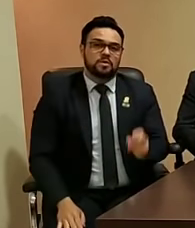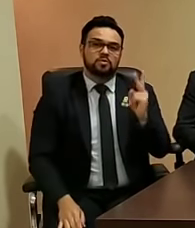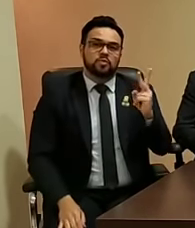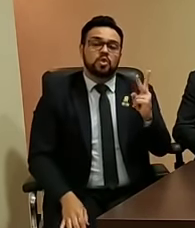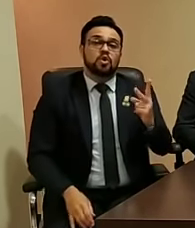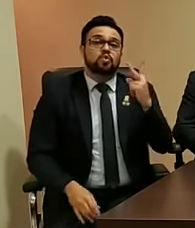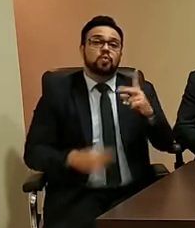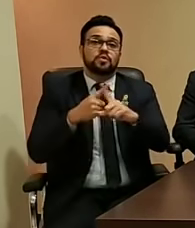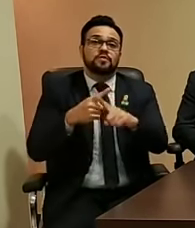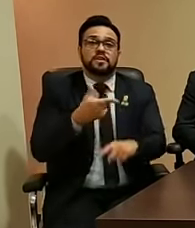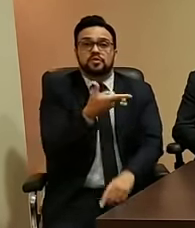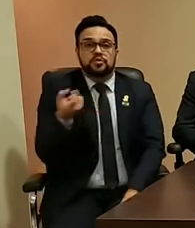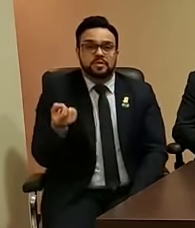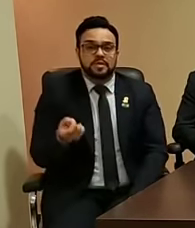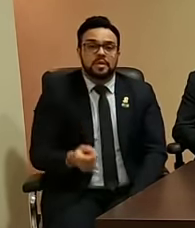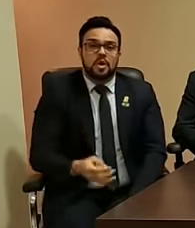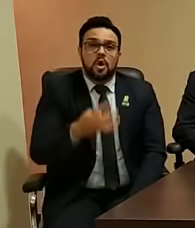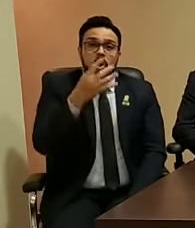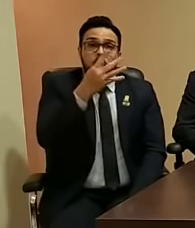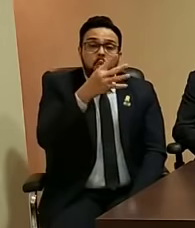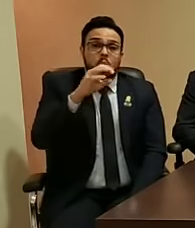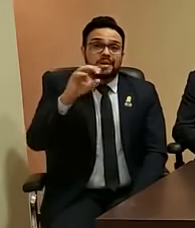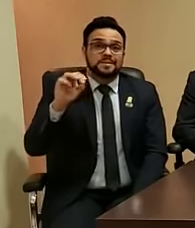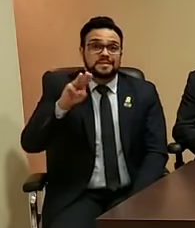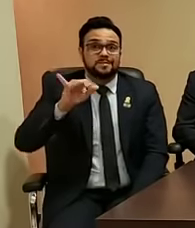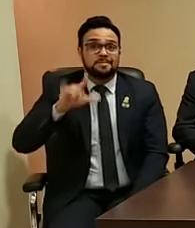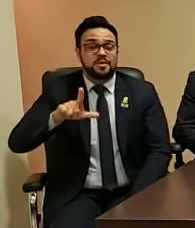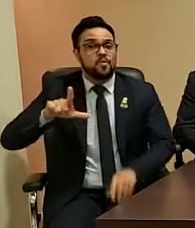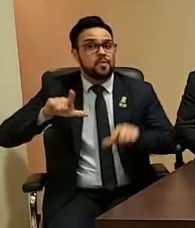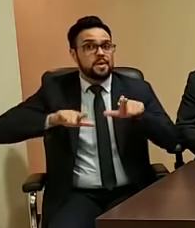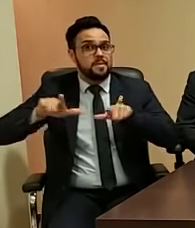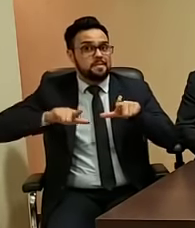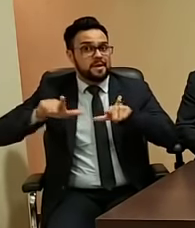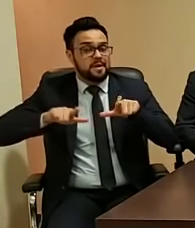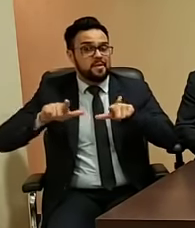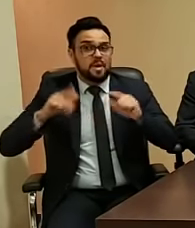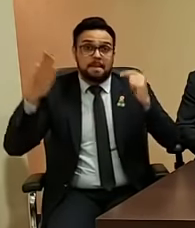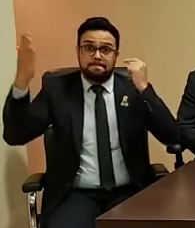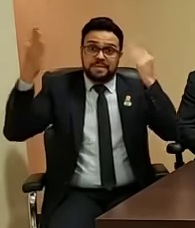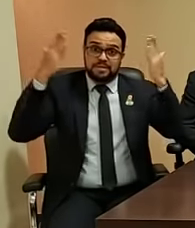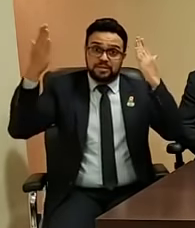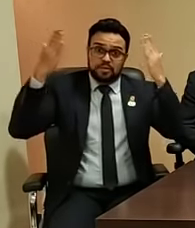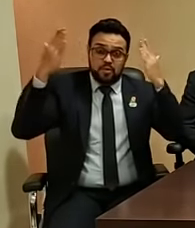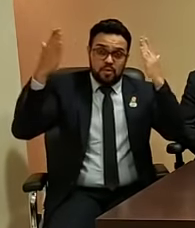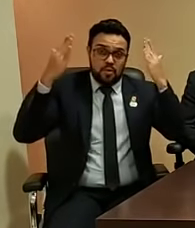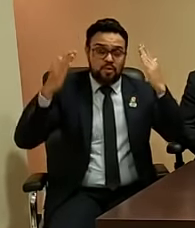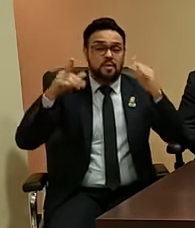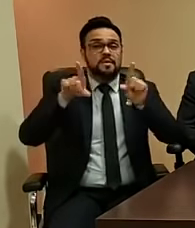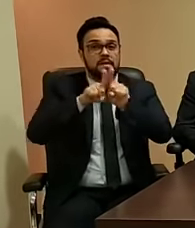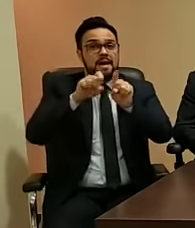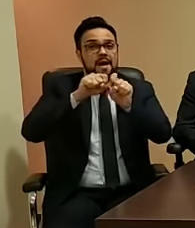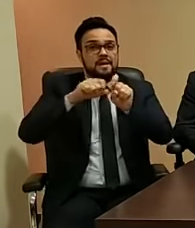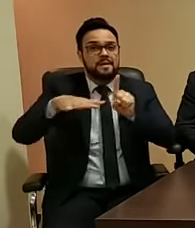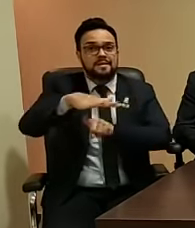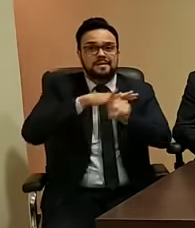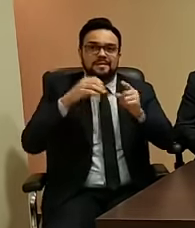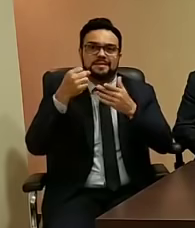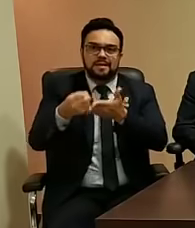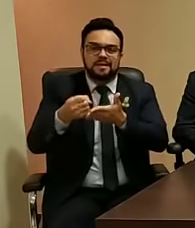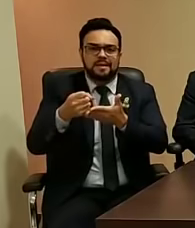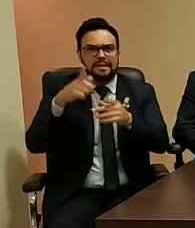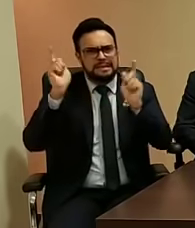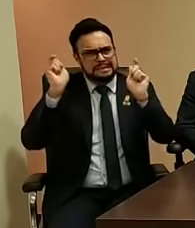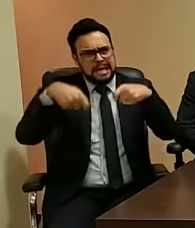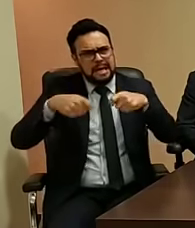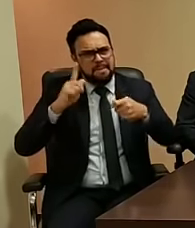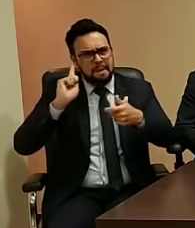vezes 200. 400 mil, vamos lá, tá bom. 400 mil empregos. 400 mil. Tá? Psicólogos e assistência social. Eu pergunto, tem como bancar